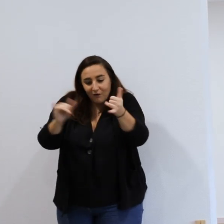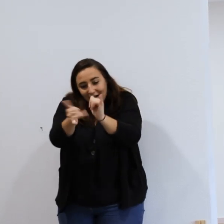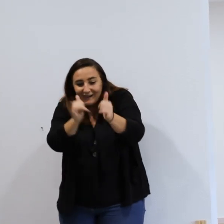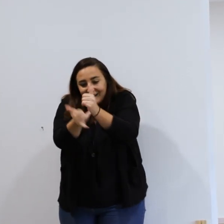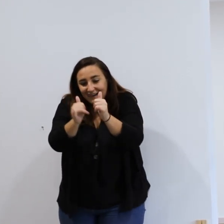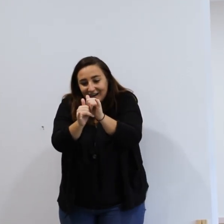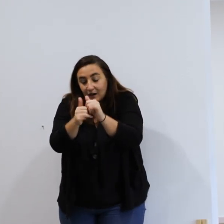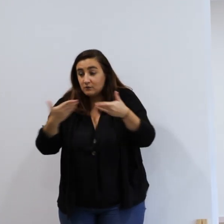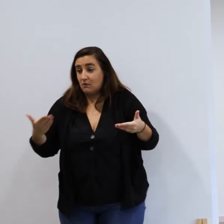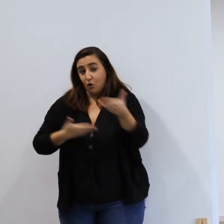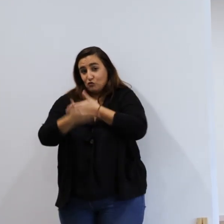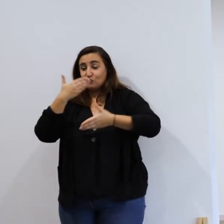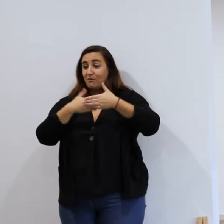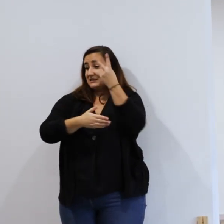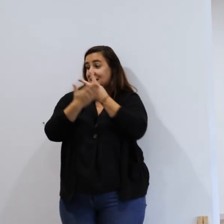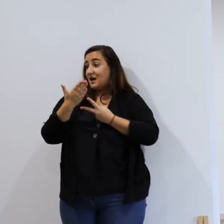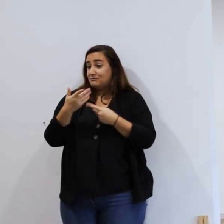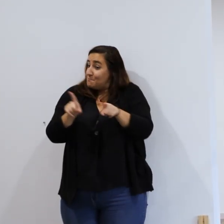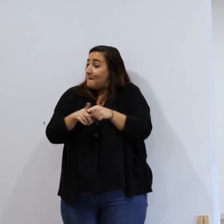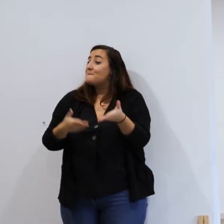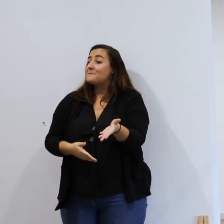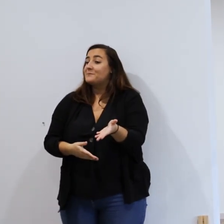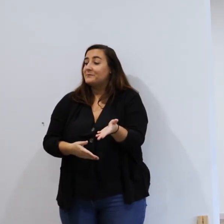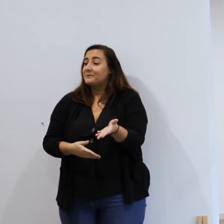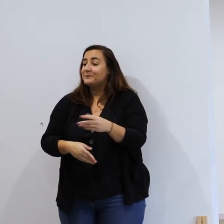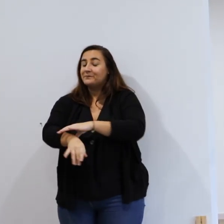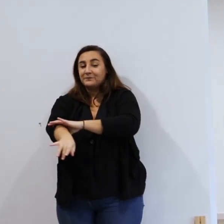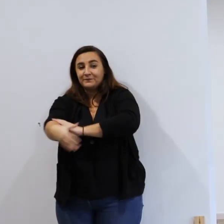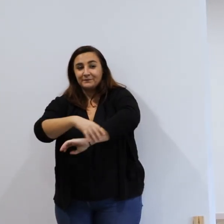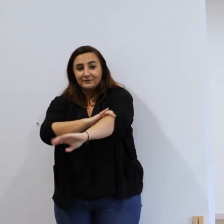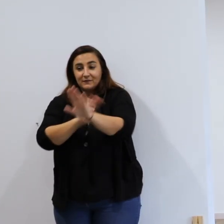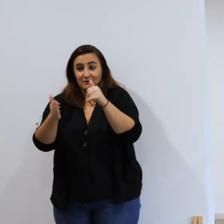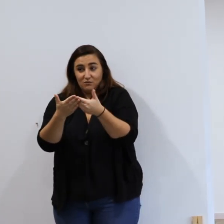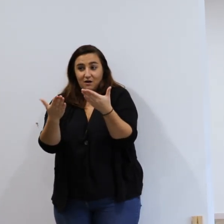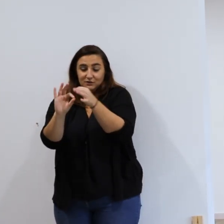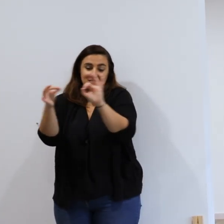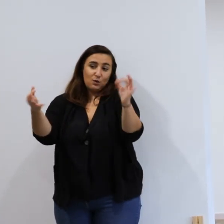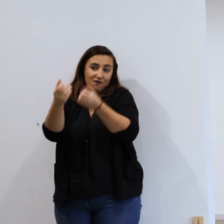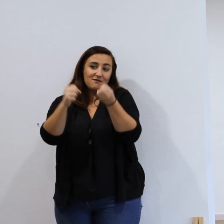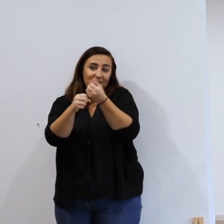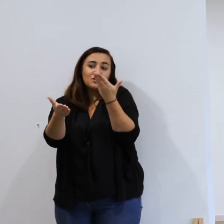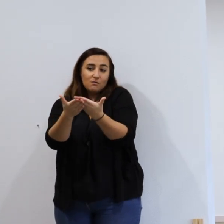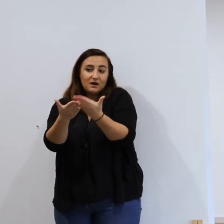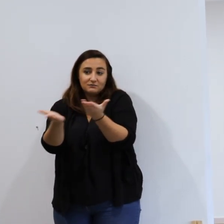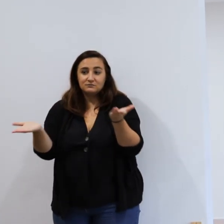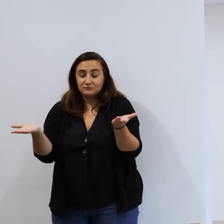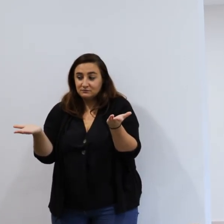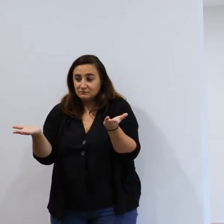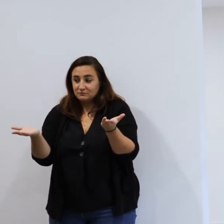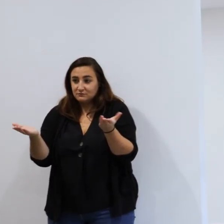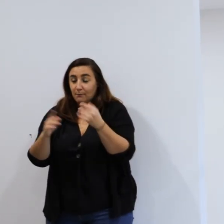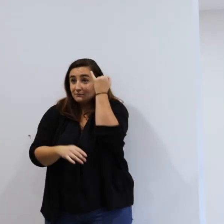mais avec le dessin. Donc, c'est comme ça que je crée les histoires. L'inspiration, ça n'est pas, c'est pas